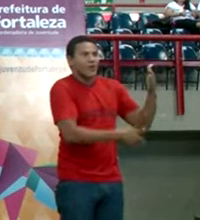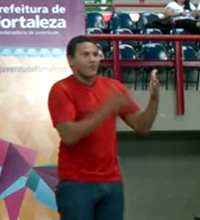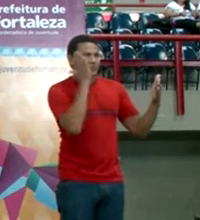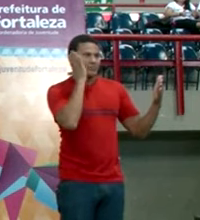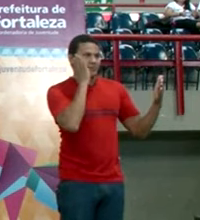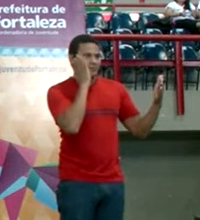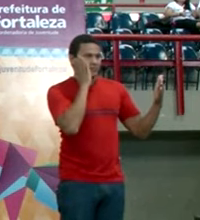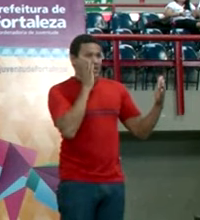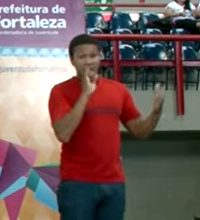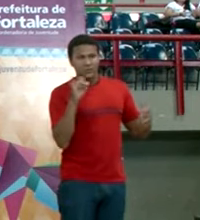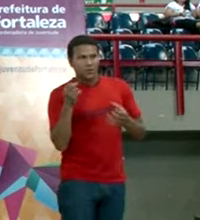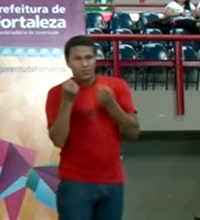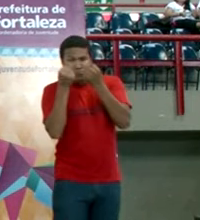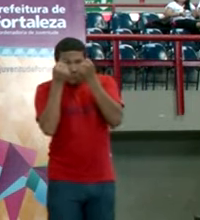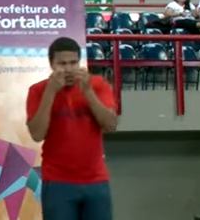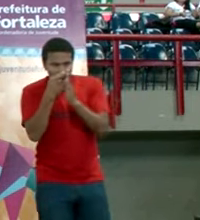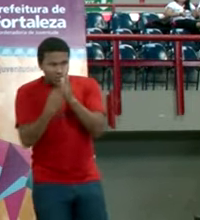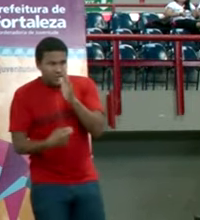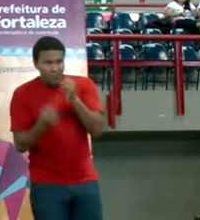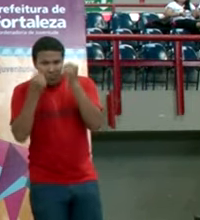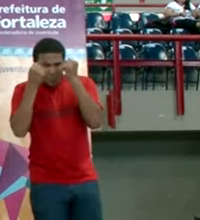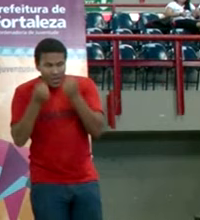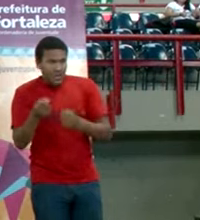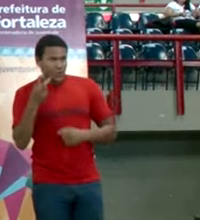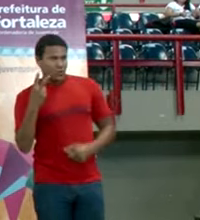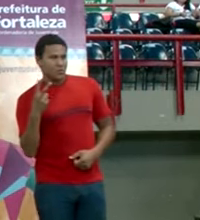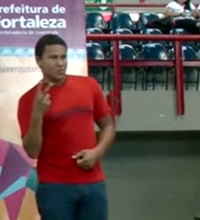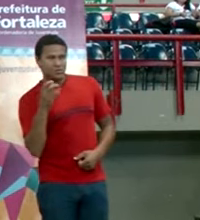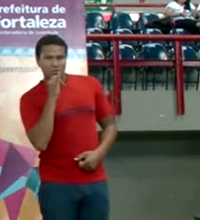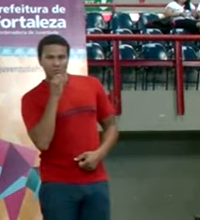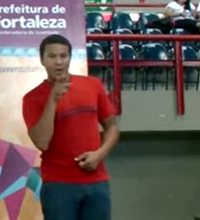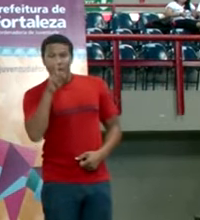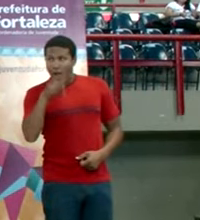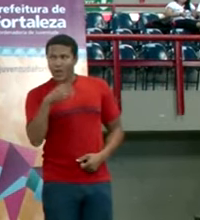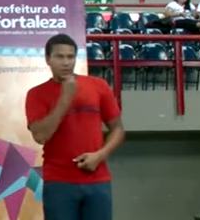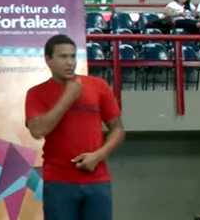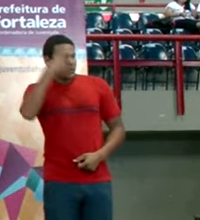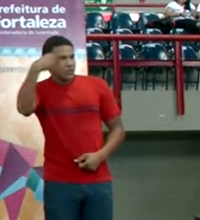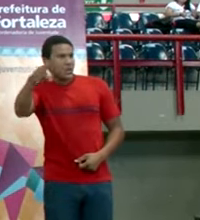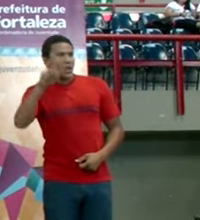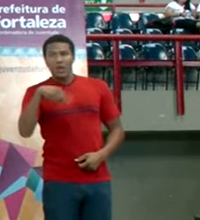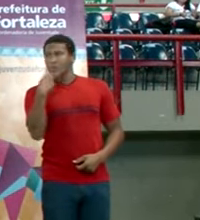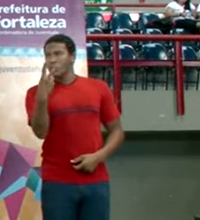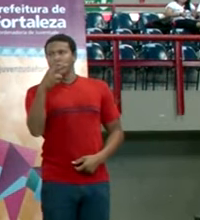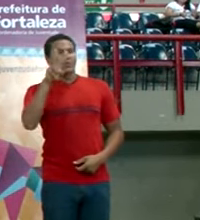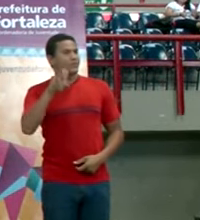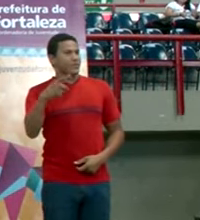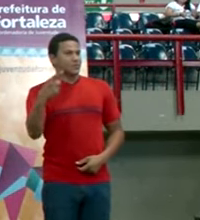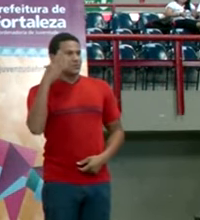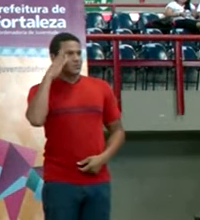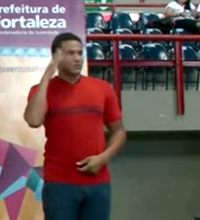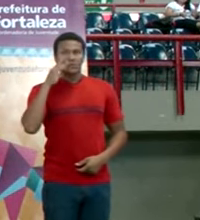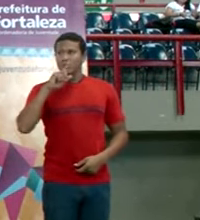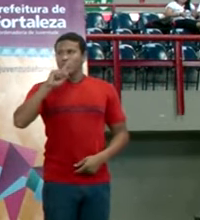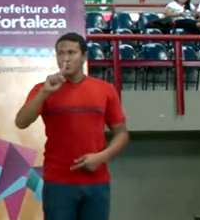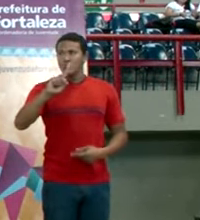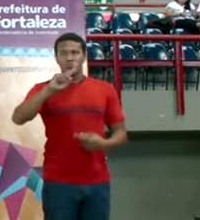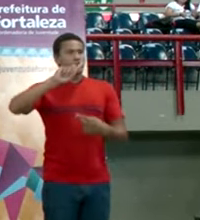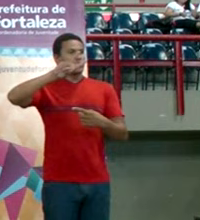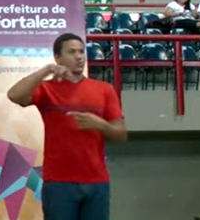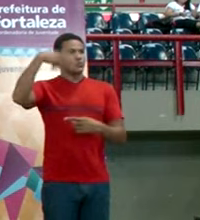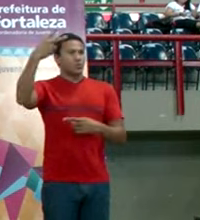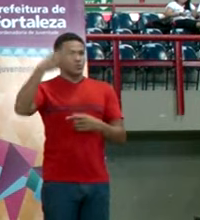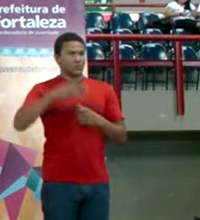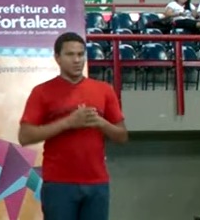dois é porque você vai ter que contar essa nota duas vezes Então olha só se eu vou contar a primeira nota